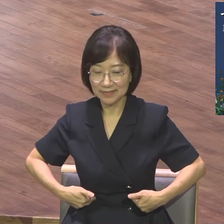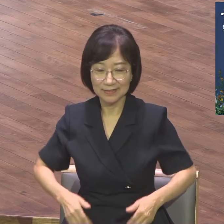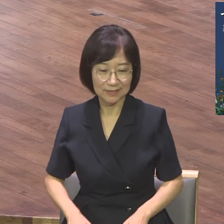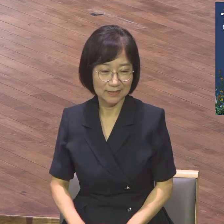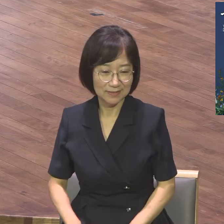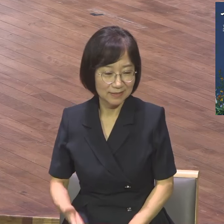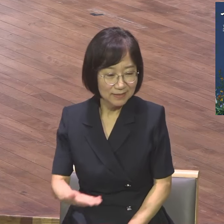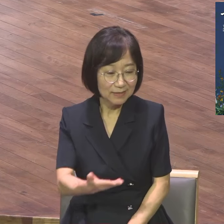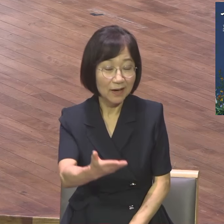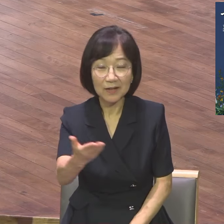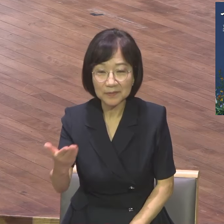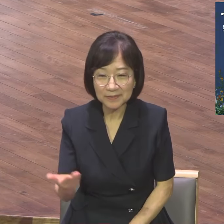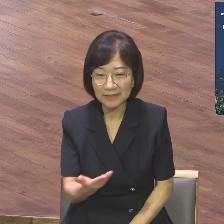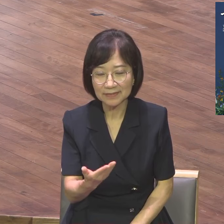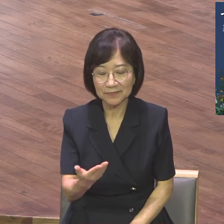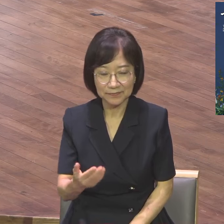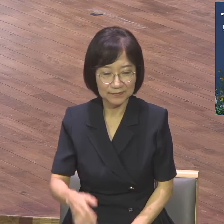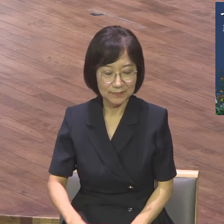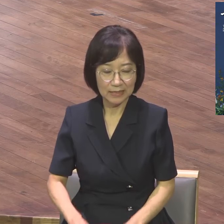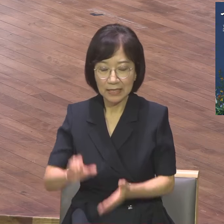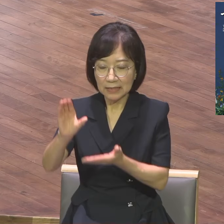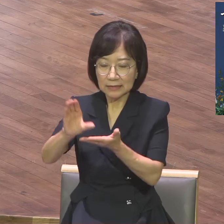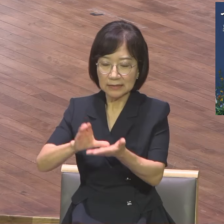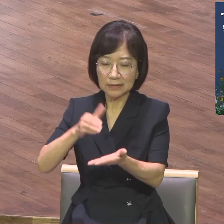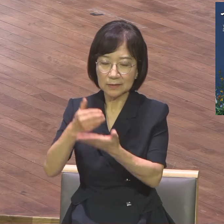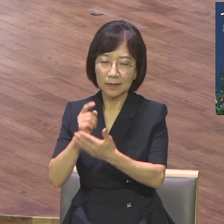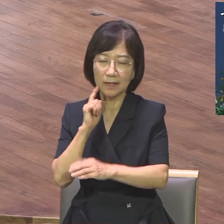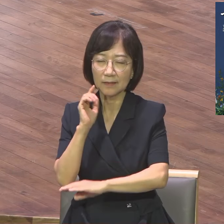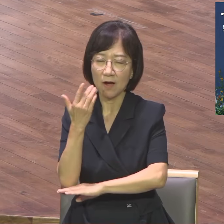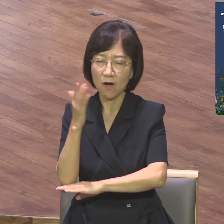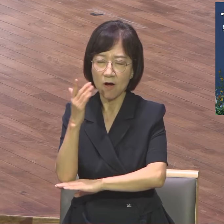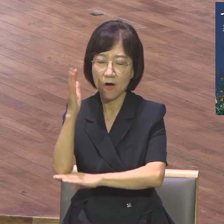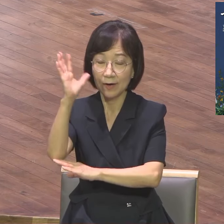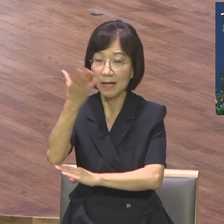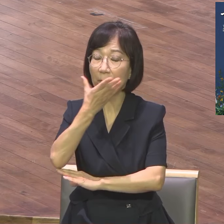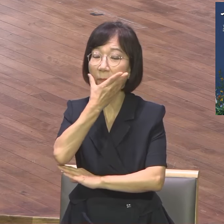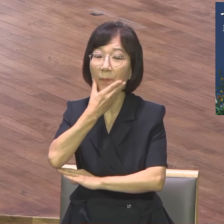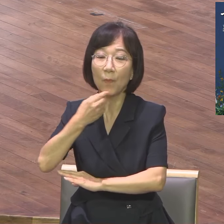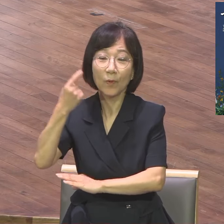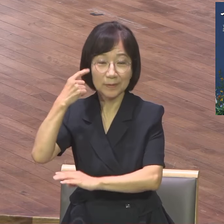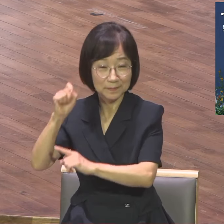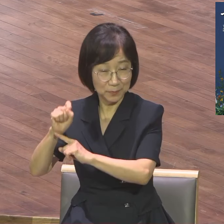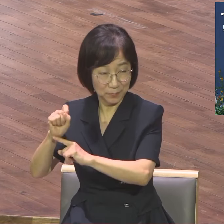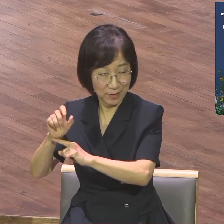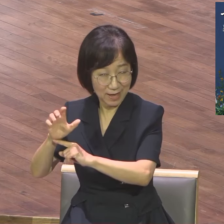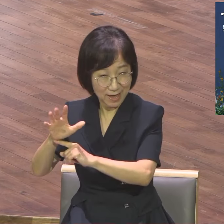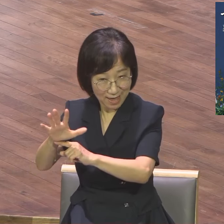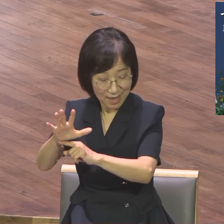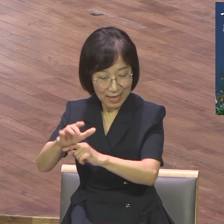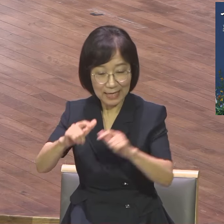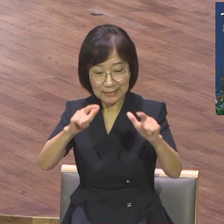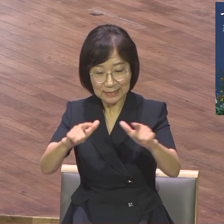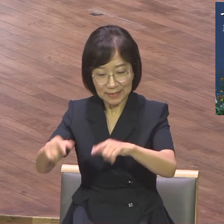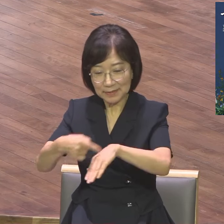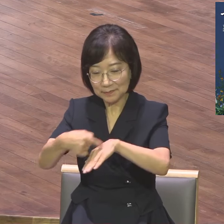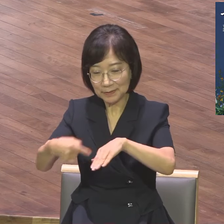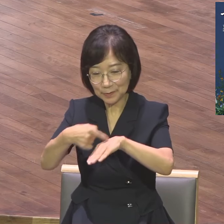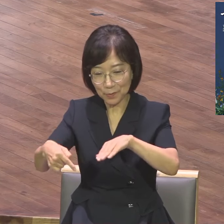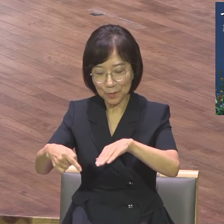영계 모든 성도들 그리스도의 영광의 복음의 광채를 이제 지역, 민족, 23천하, 5천족까지